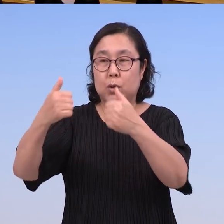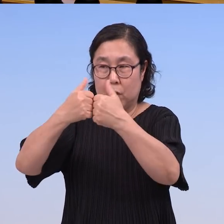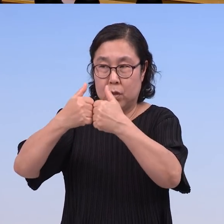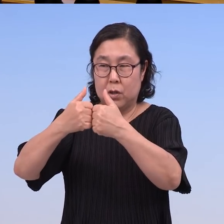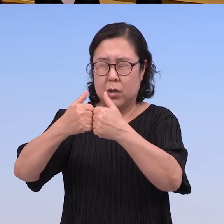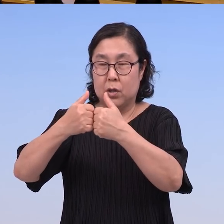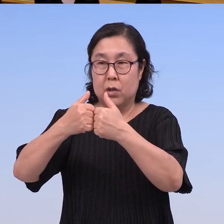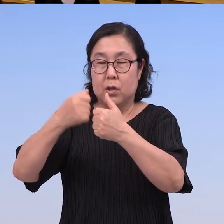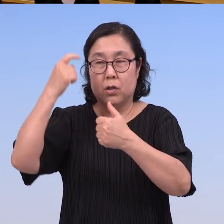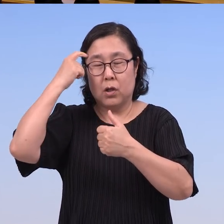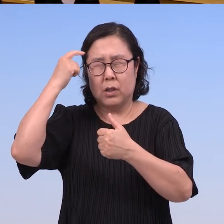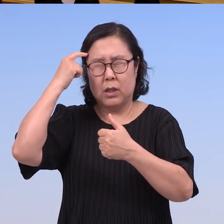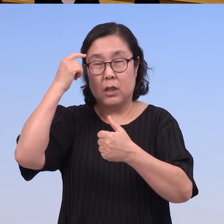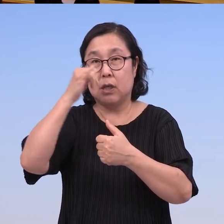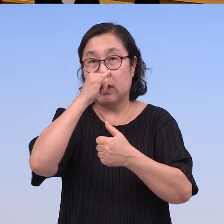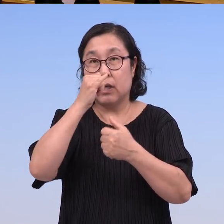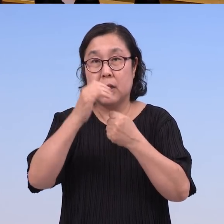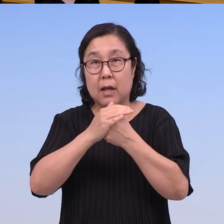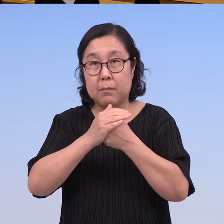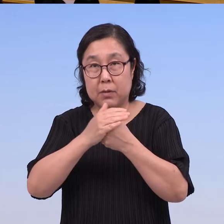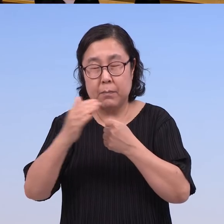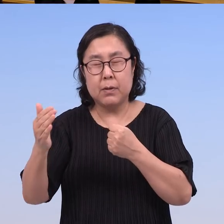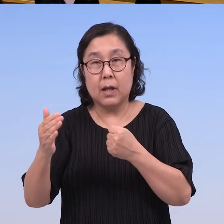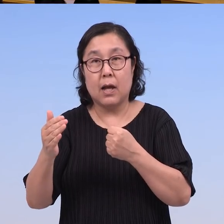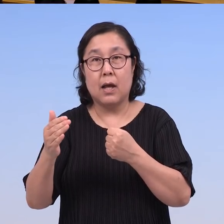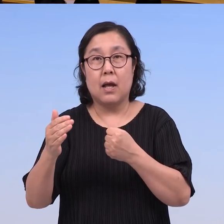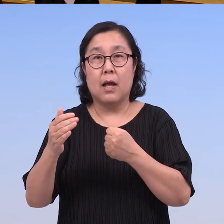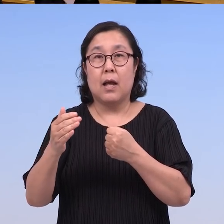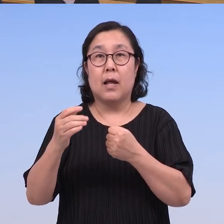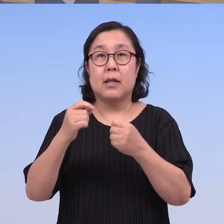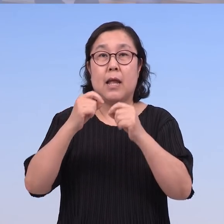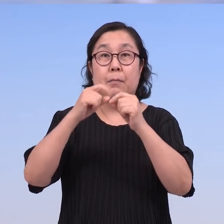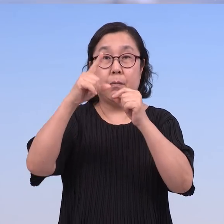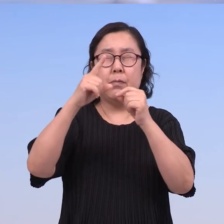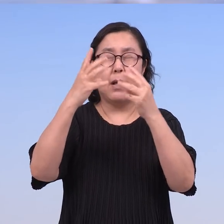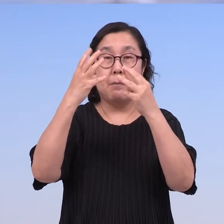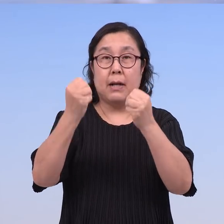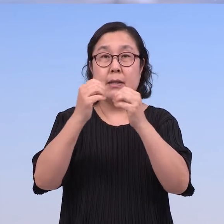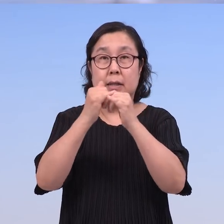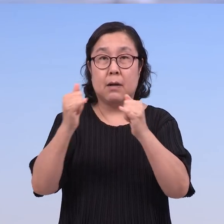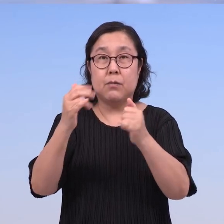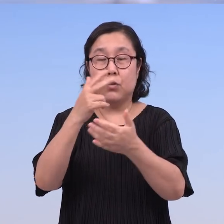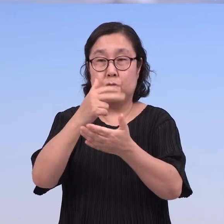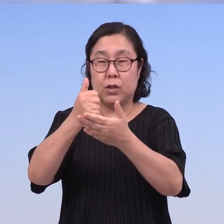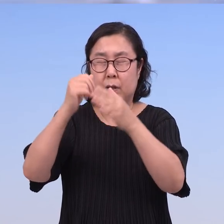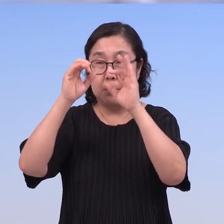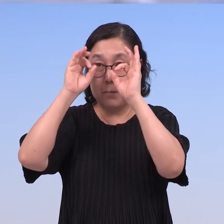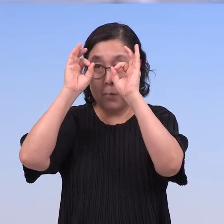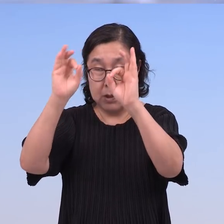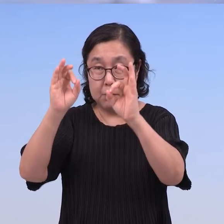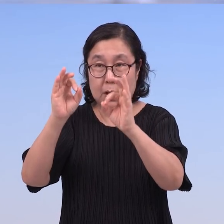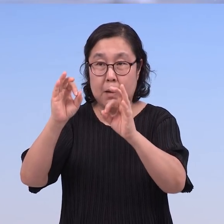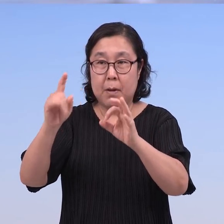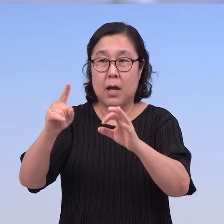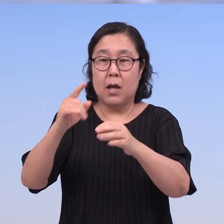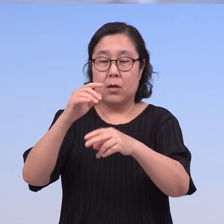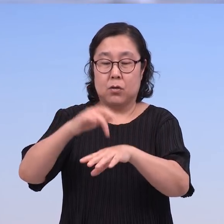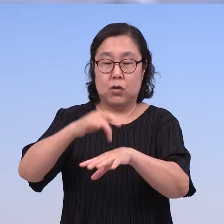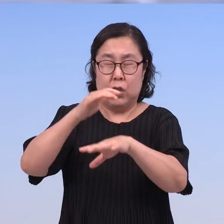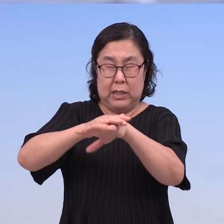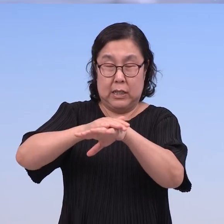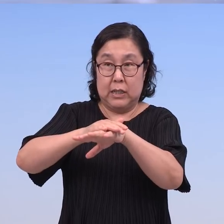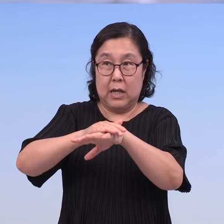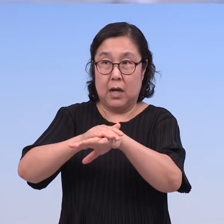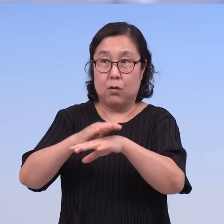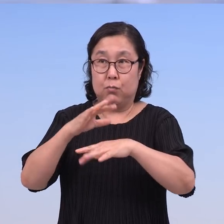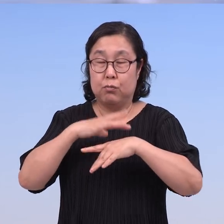담겨 있으니까, 우리는 뭐 이 중에 거의 많은 분들은 아마 주님이 나타나도 유령이다 뭐 이러는 부류가